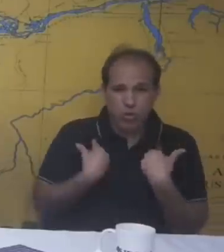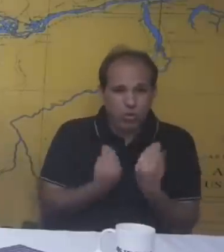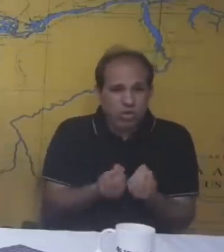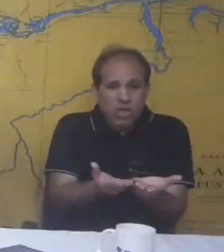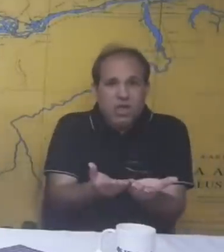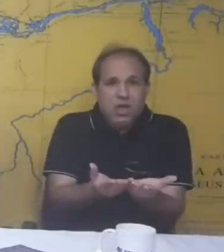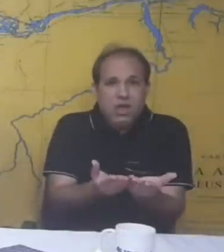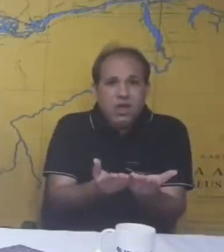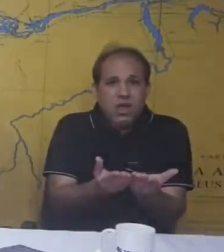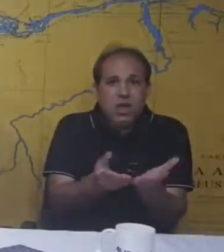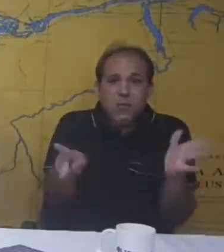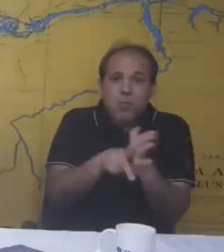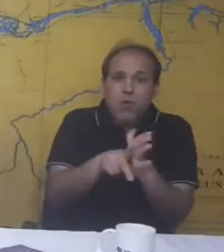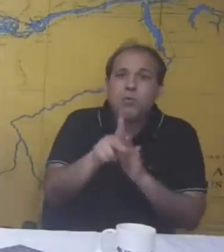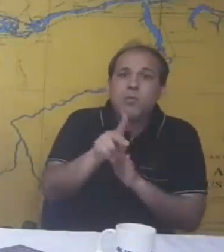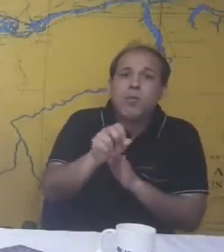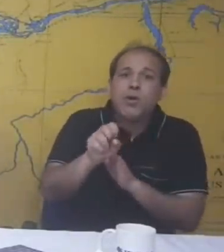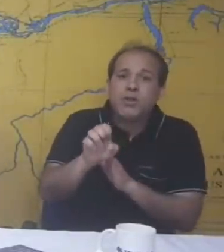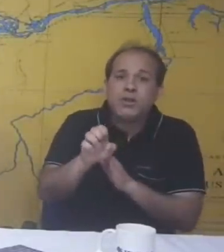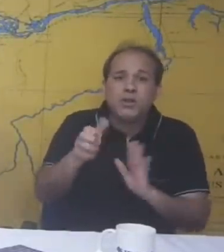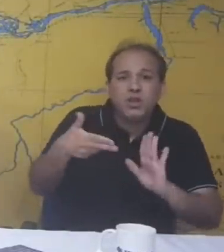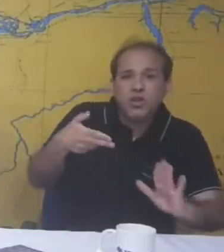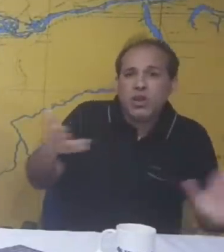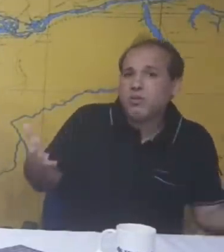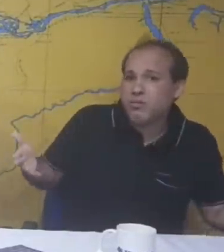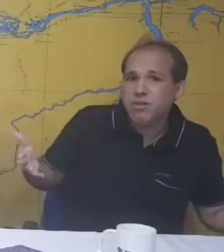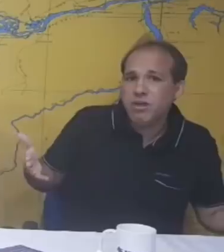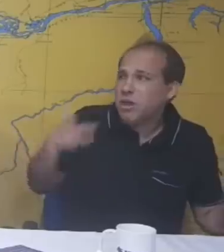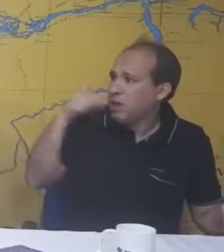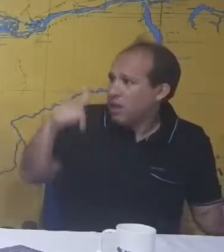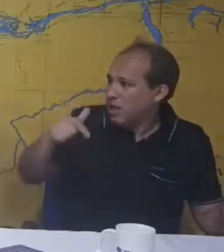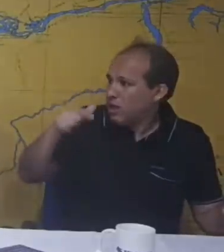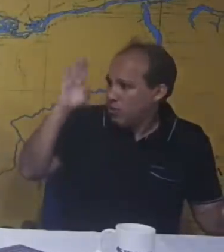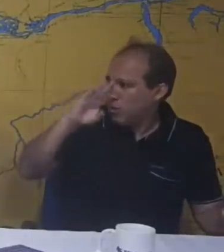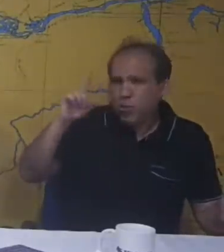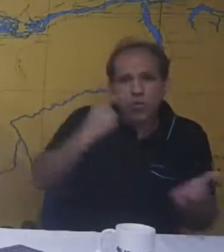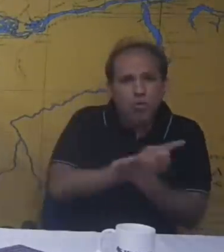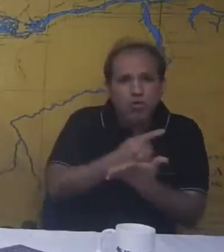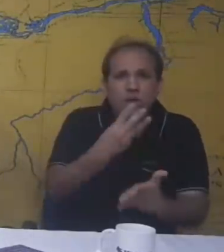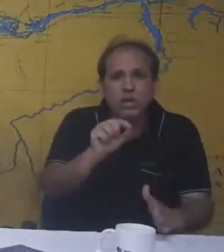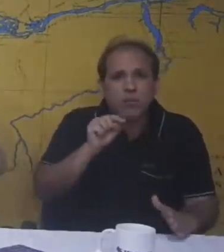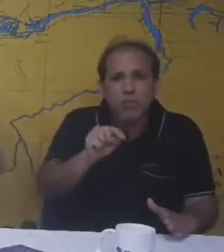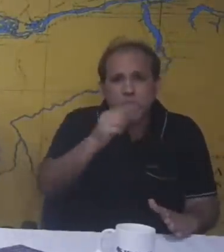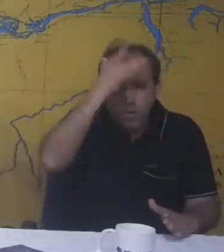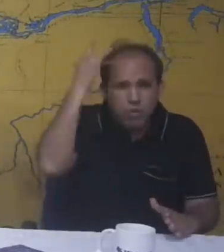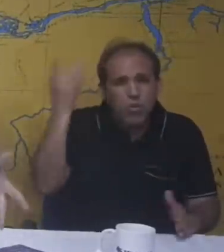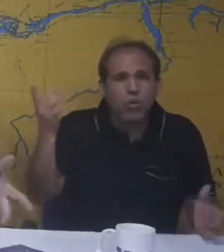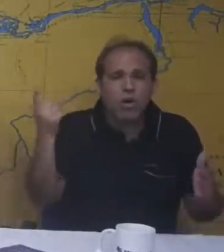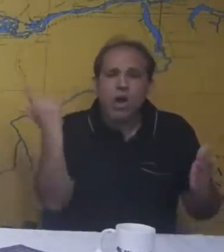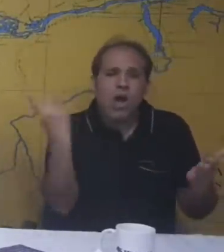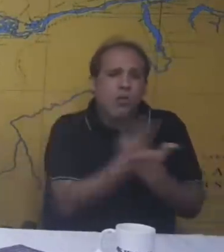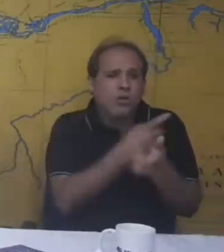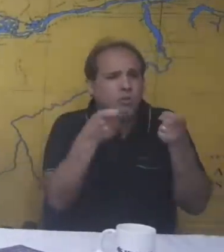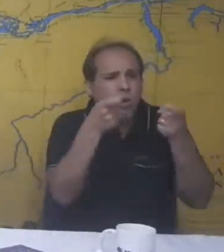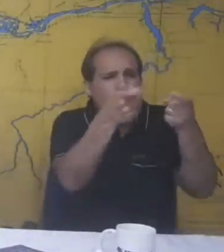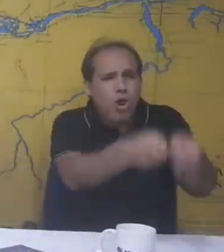arma. Eu acho que no Brasil por dia umas 30 mil pessoas são assaltadas, então, a todo mundo vai ter o direito de buscar na justiça